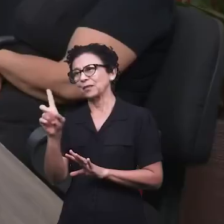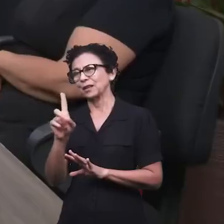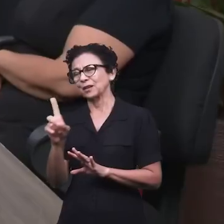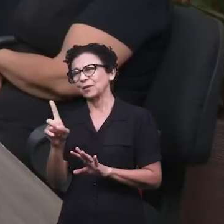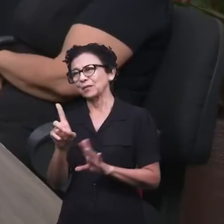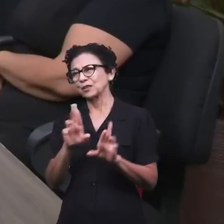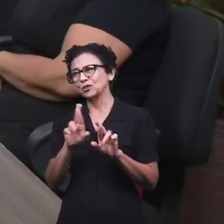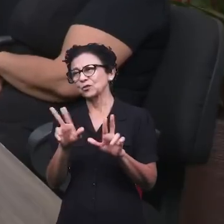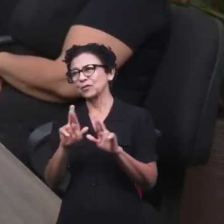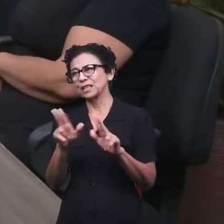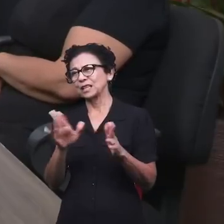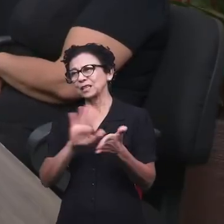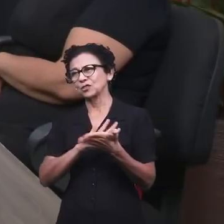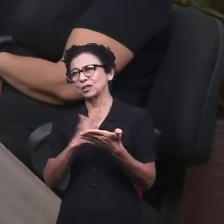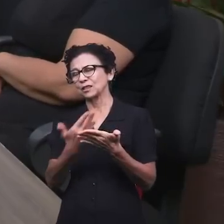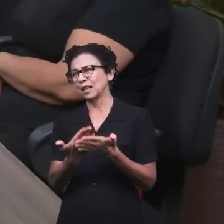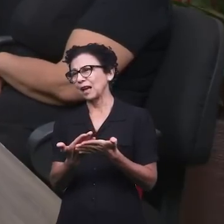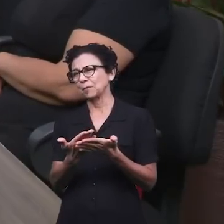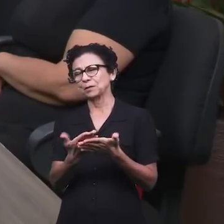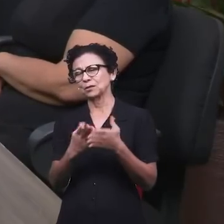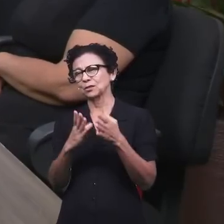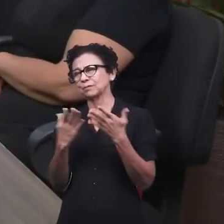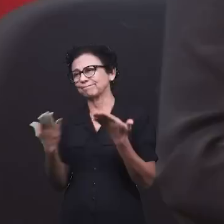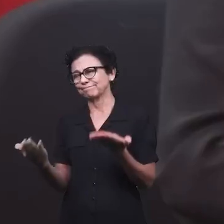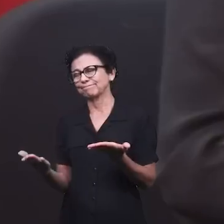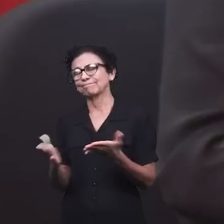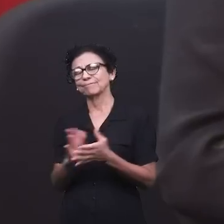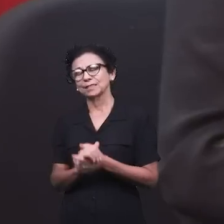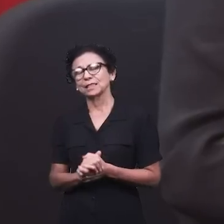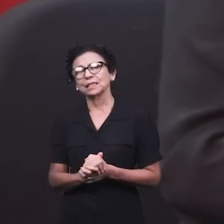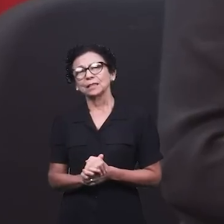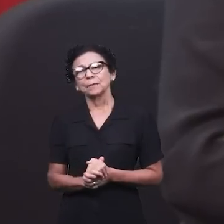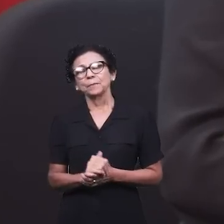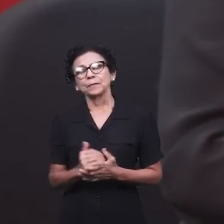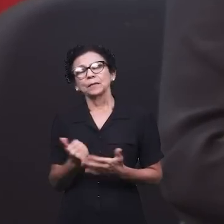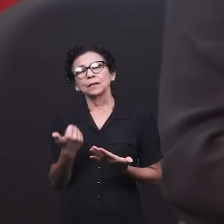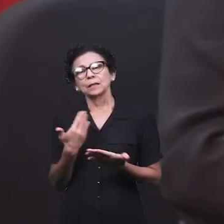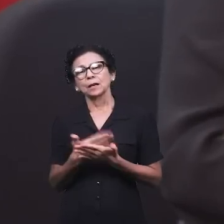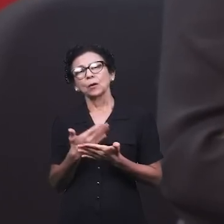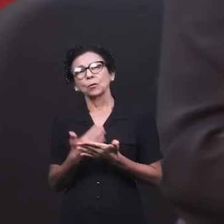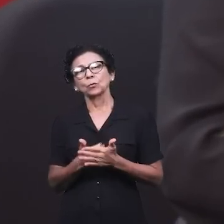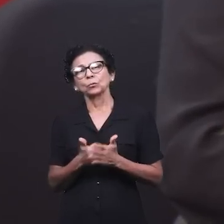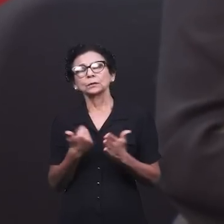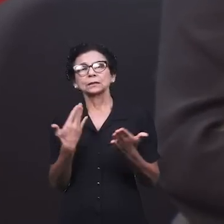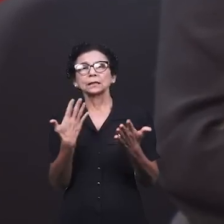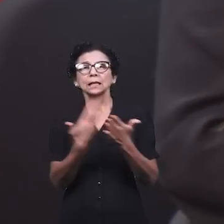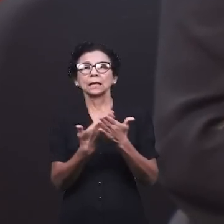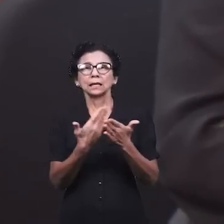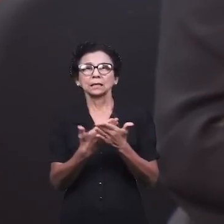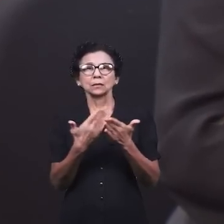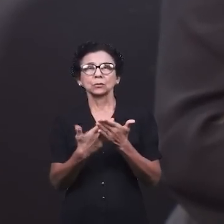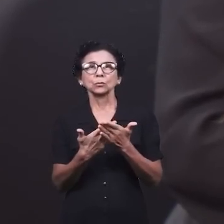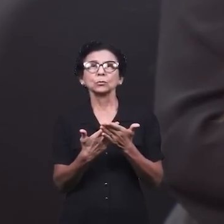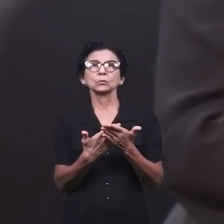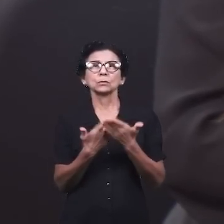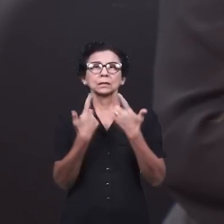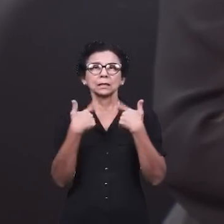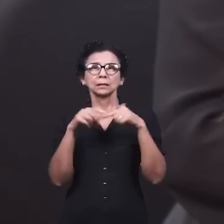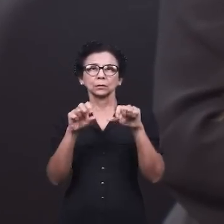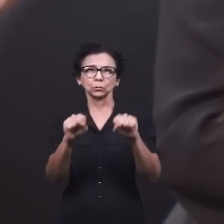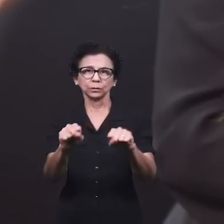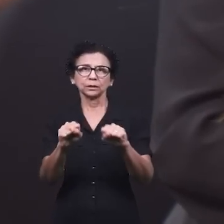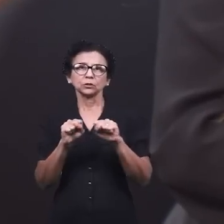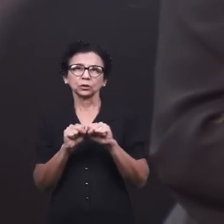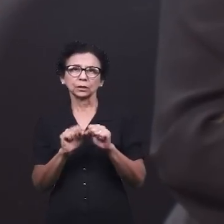cabeça, não é uma invenção nossa. Tem estudos linguísticos que vão evoluindo. Assim como a língua também evolui no seu processo diacrônico,